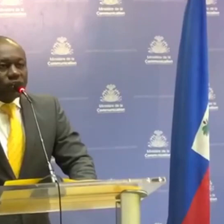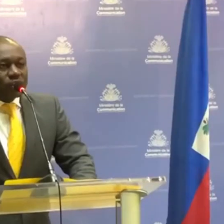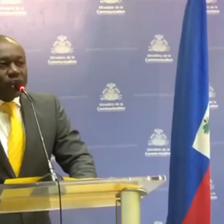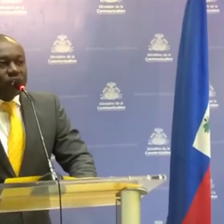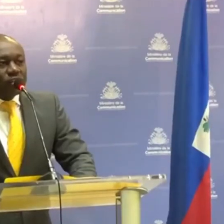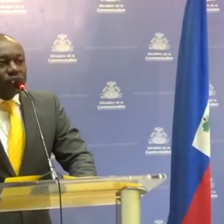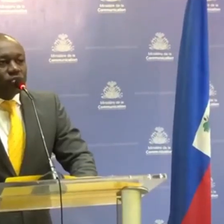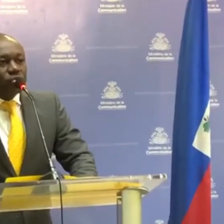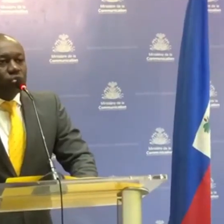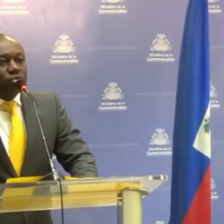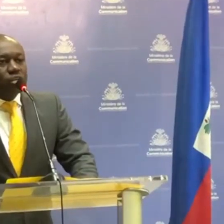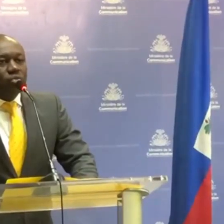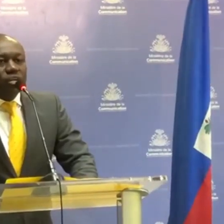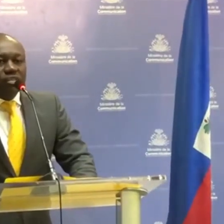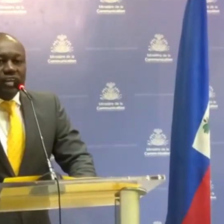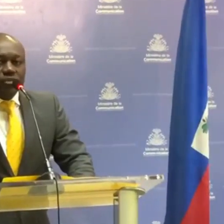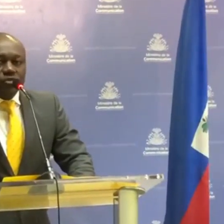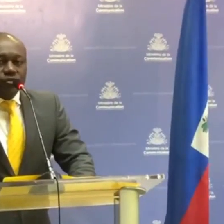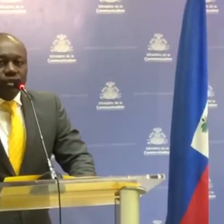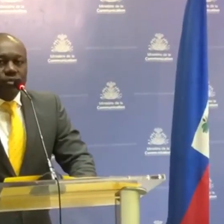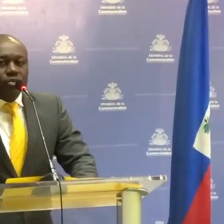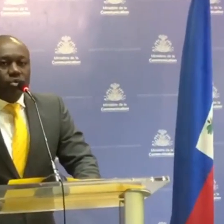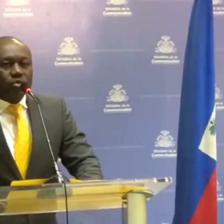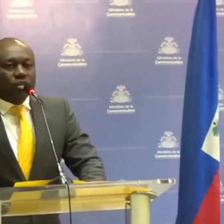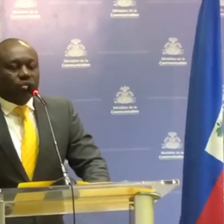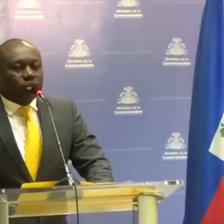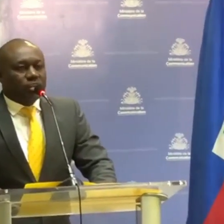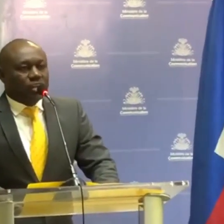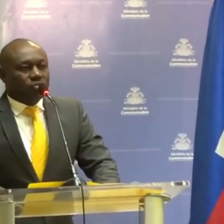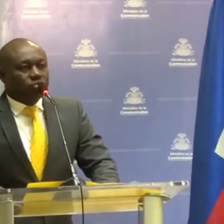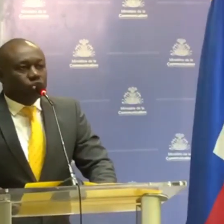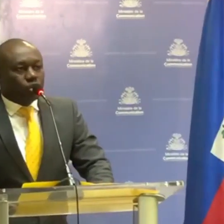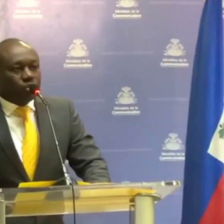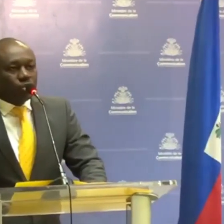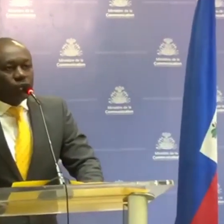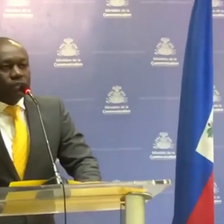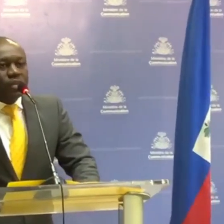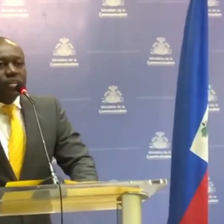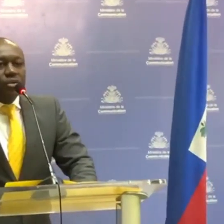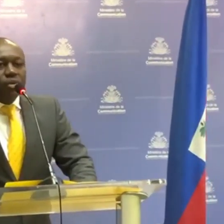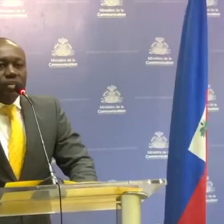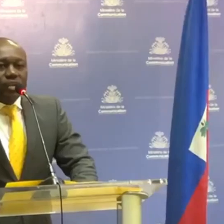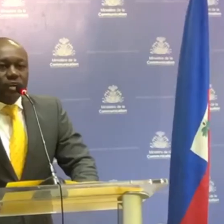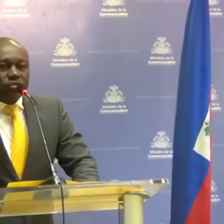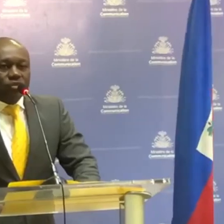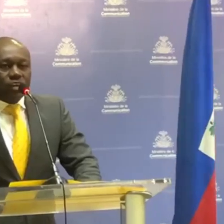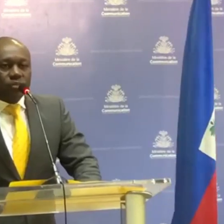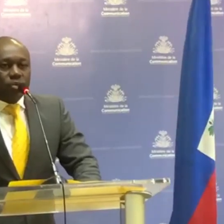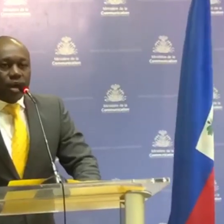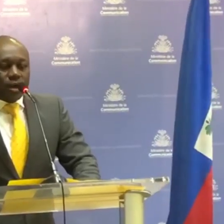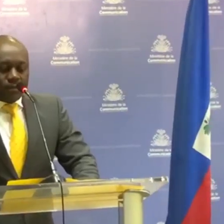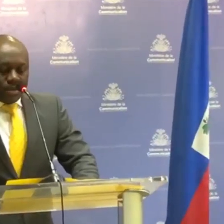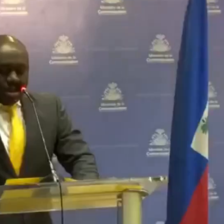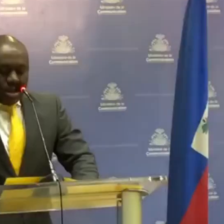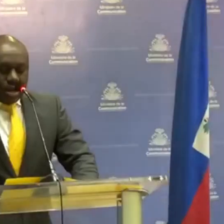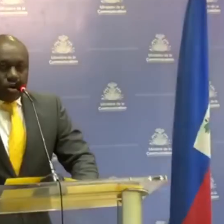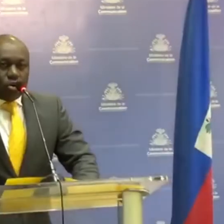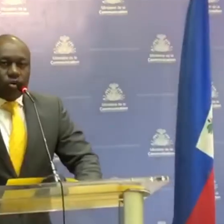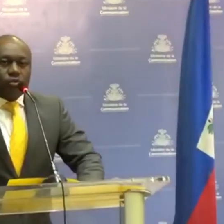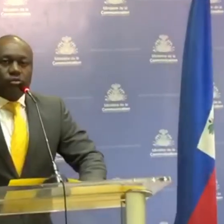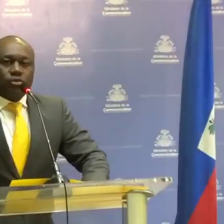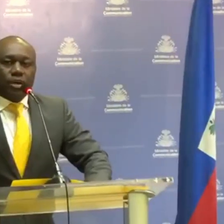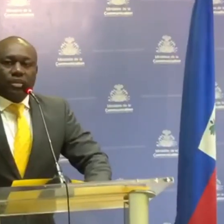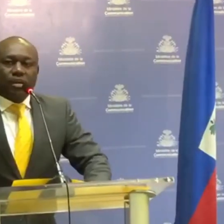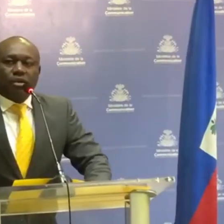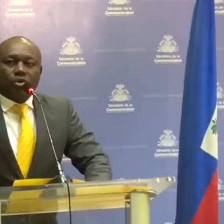pour décentralisation, tant pour intégration femme, tant pour intégration jeune, tant pour intégration diaspora.